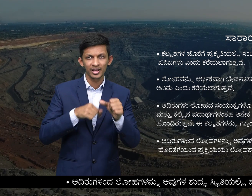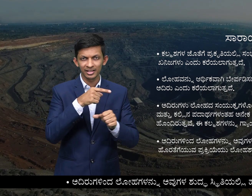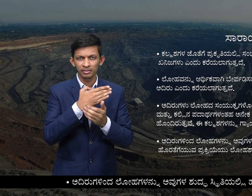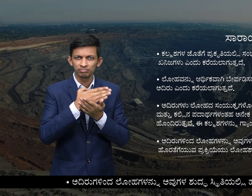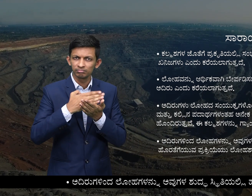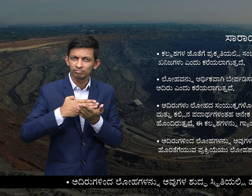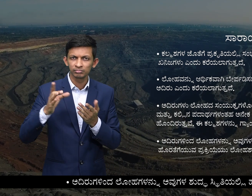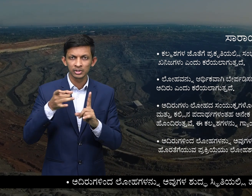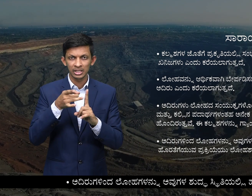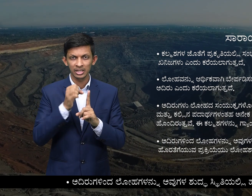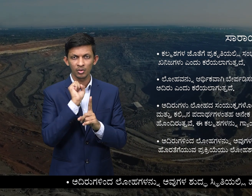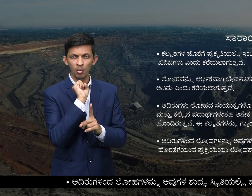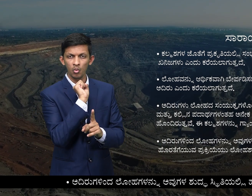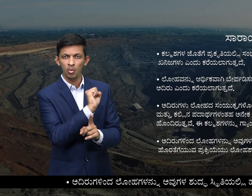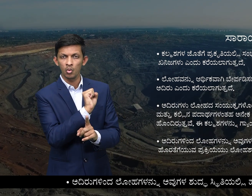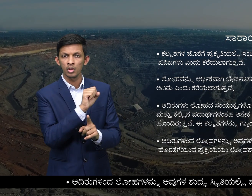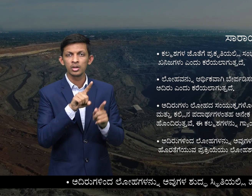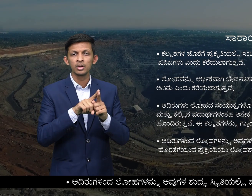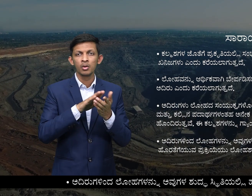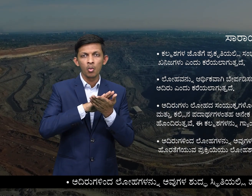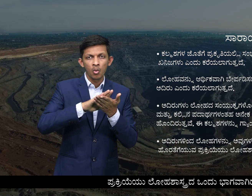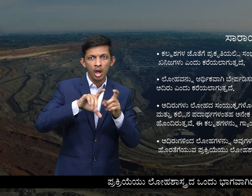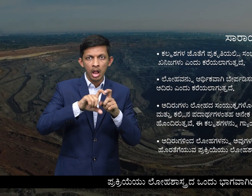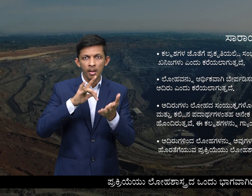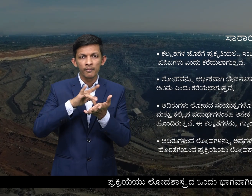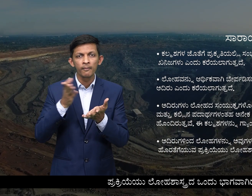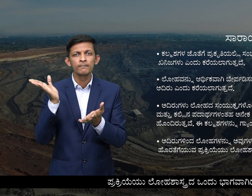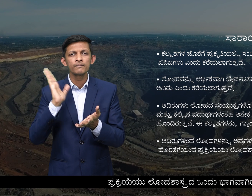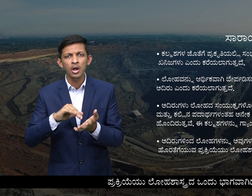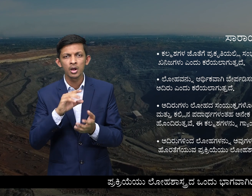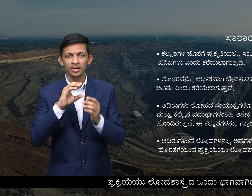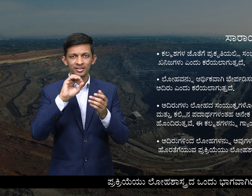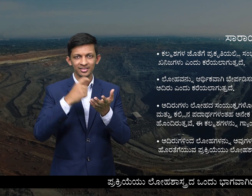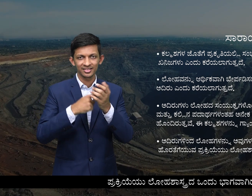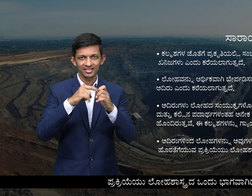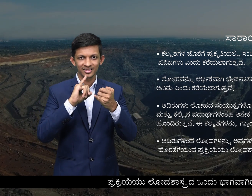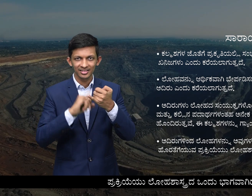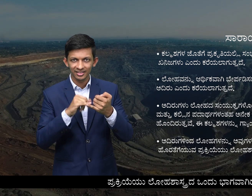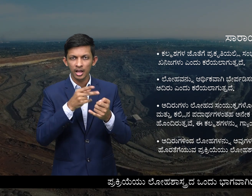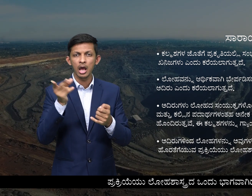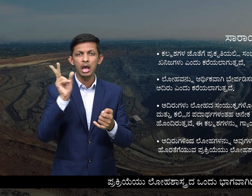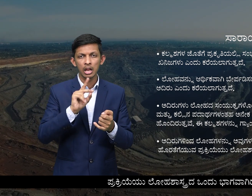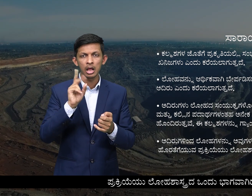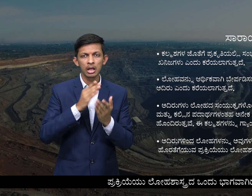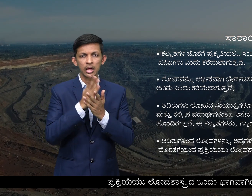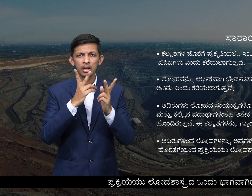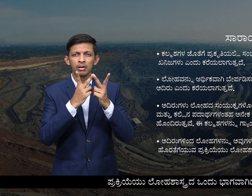ಅದಿರುಗಳಿಂದ ಲೋಹಗಳನ್ನ ಅವುಗಳ ಶುದ್ಧ ಸ್ಥಿತಿಯಲ್ಲಿ ಹೊರತೆಗೆಯುವ ಪ್ರಕ್ರಿಯೆಯು ಲೋಹಶಾಸ್ತ್ರದ ಒಂದು ಭಾಗವಾಗಿದೆ.